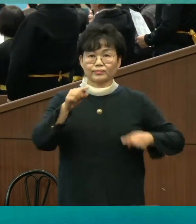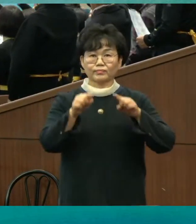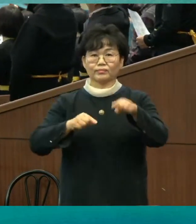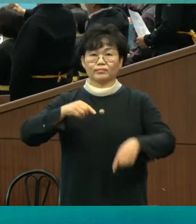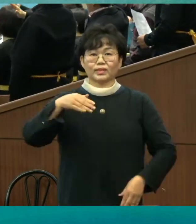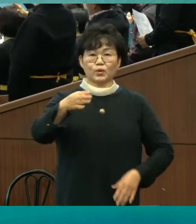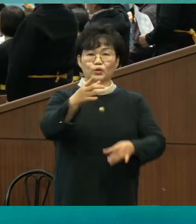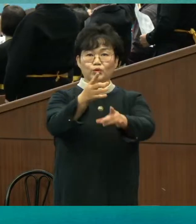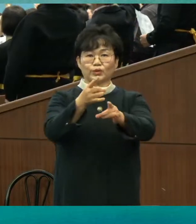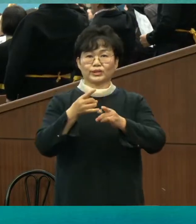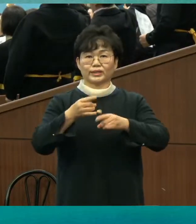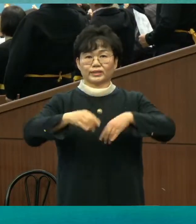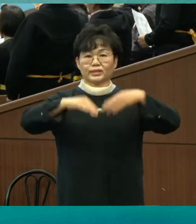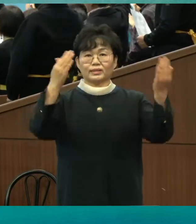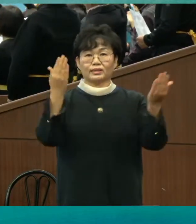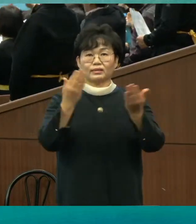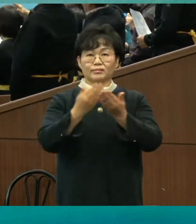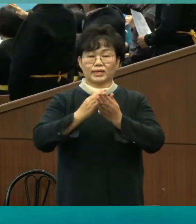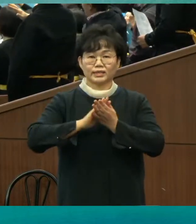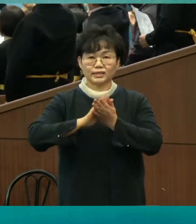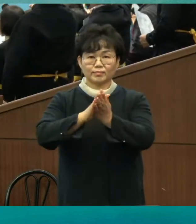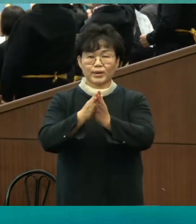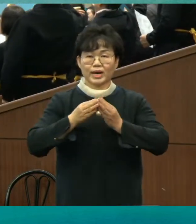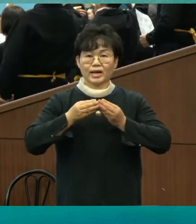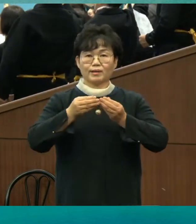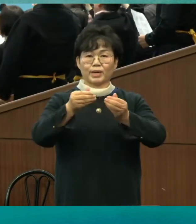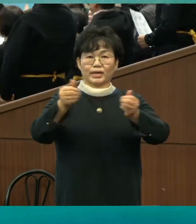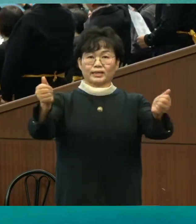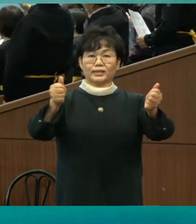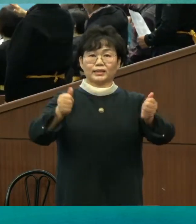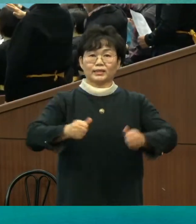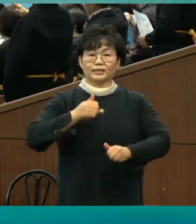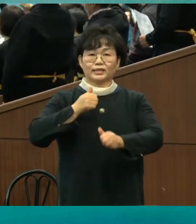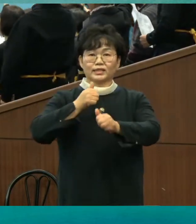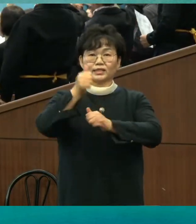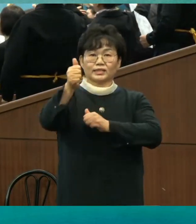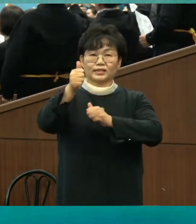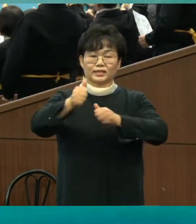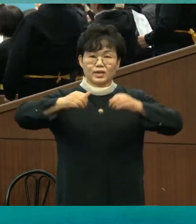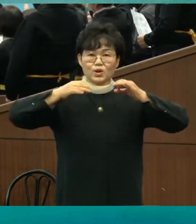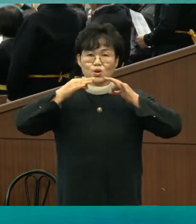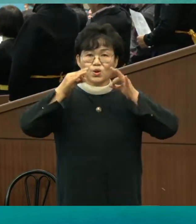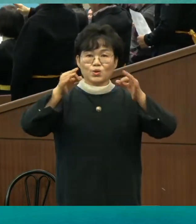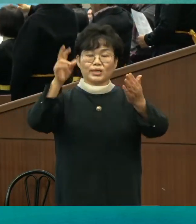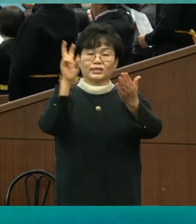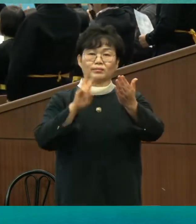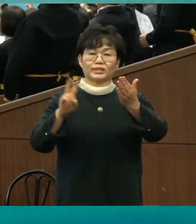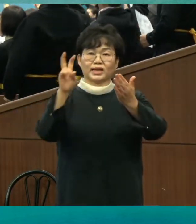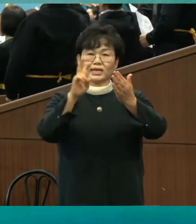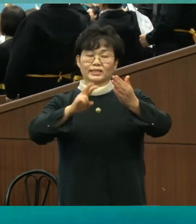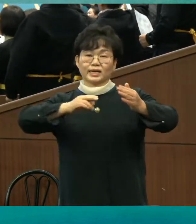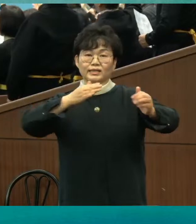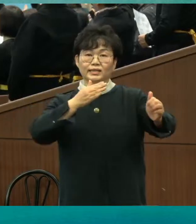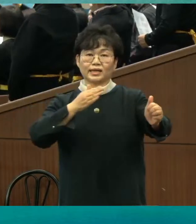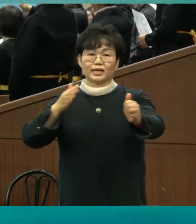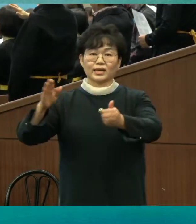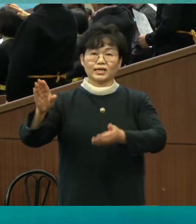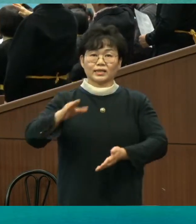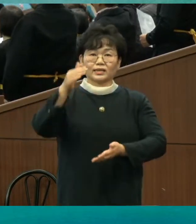나아가 원수를 완전히 밟아 이겨 승리를 외치며